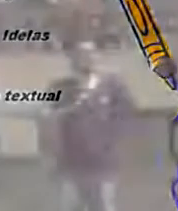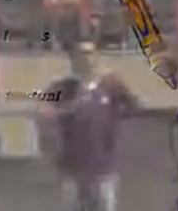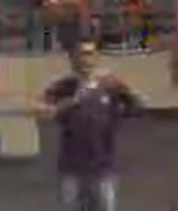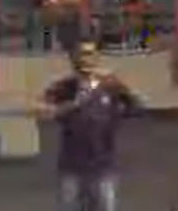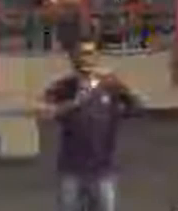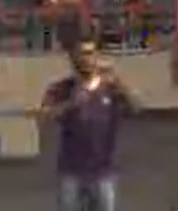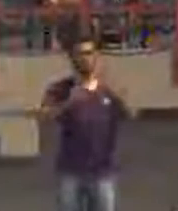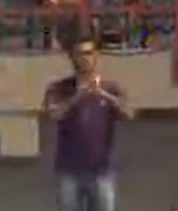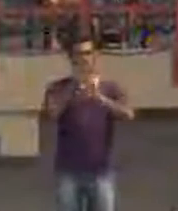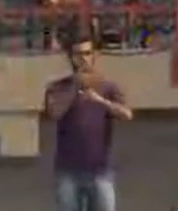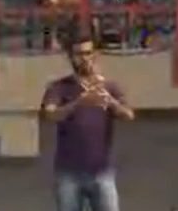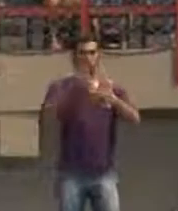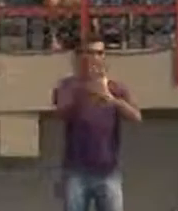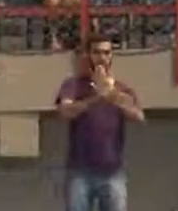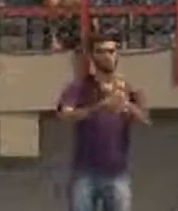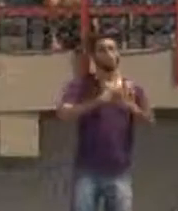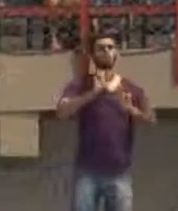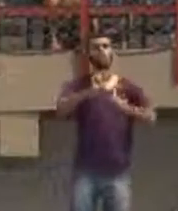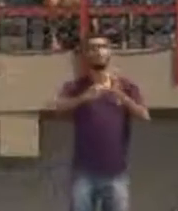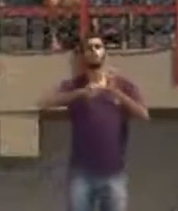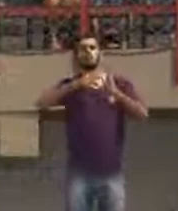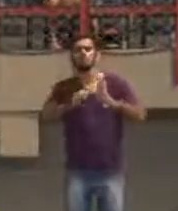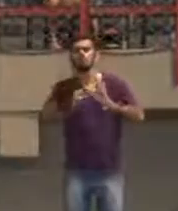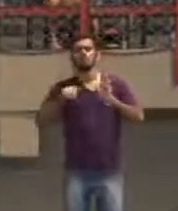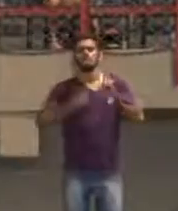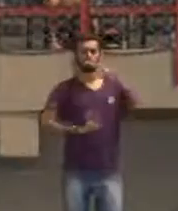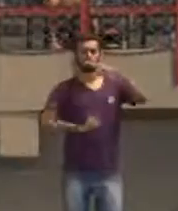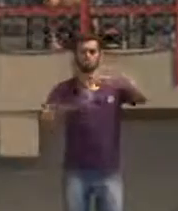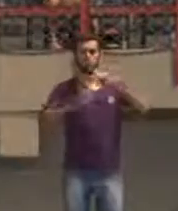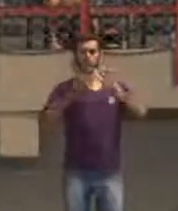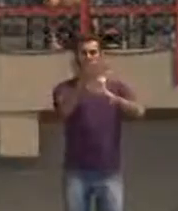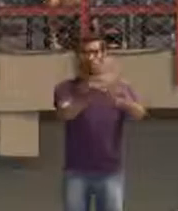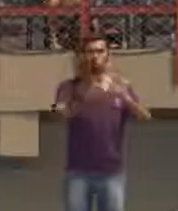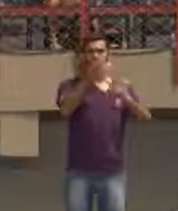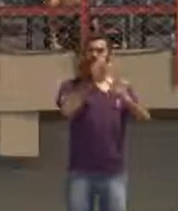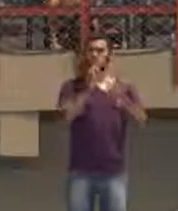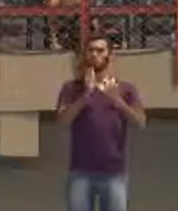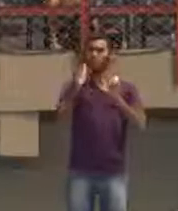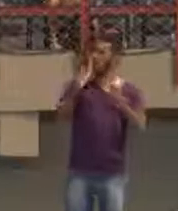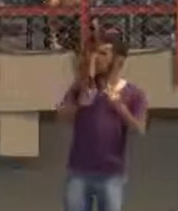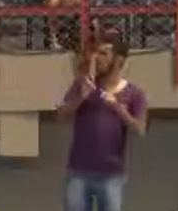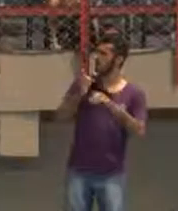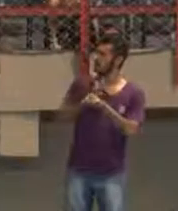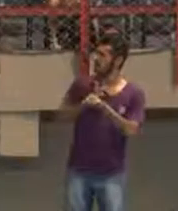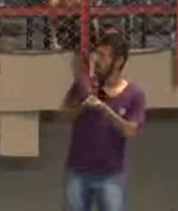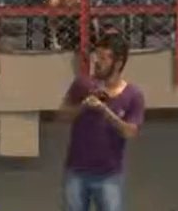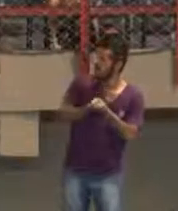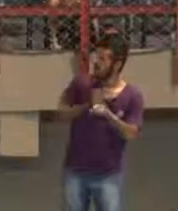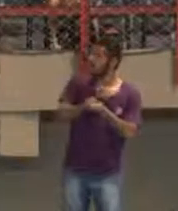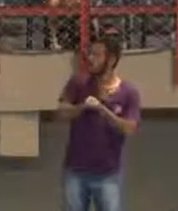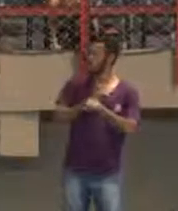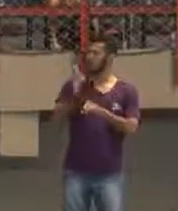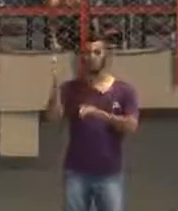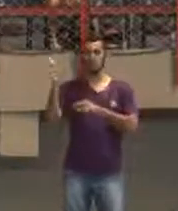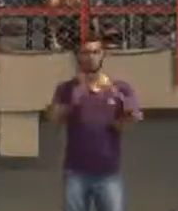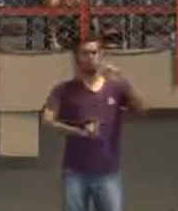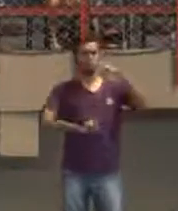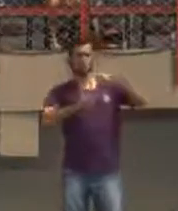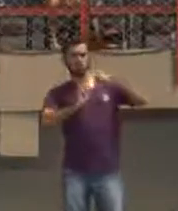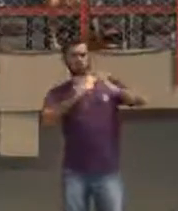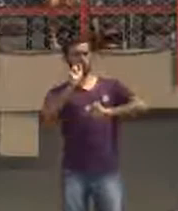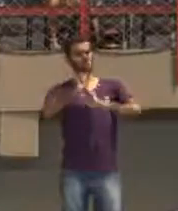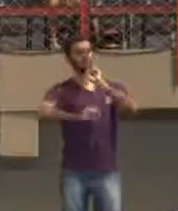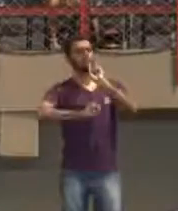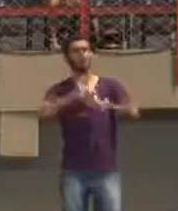quer dizer tipologia textual? Onde está aqui tipologia textual? Aqui, ó. O que é tipo? O